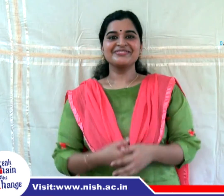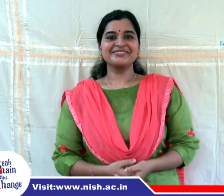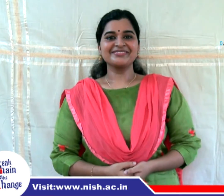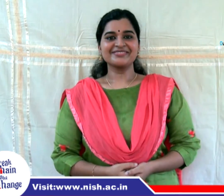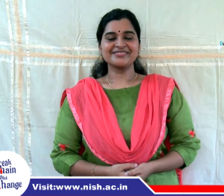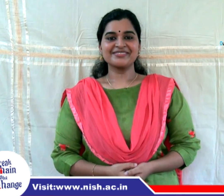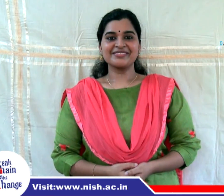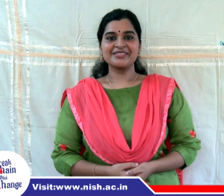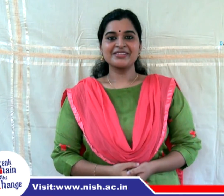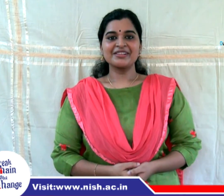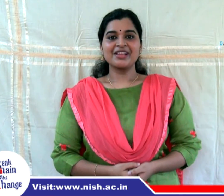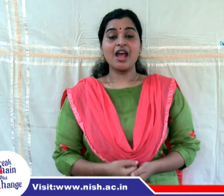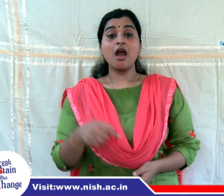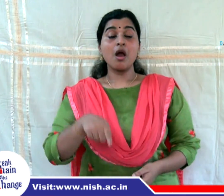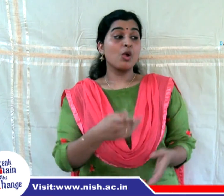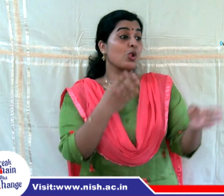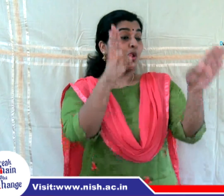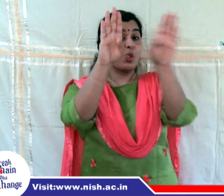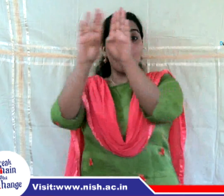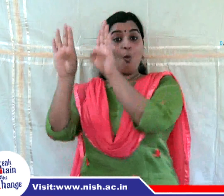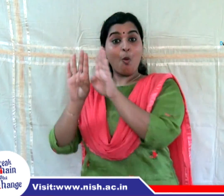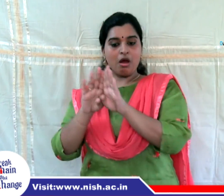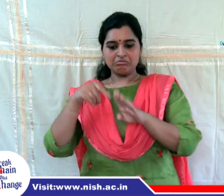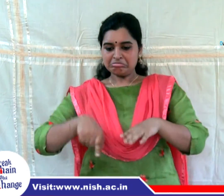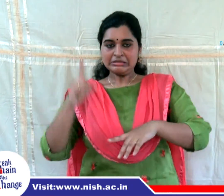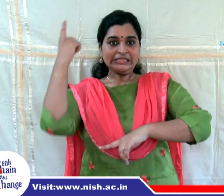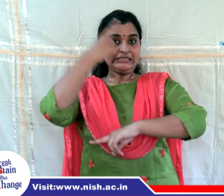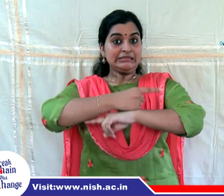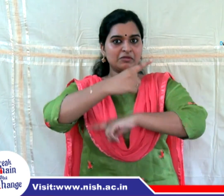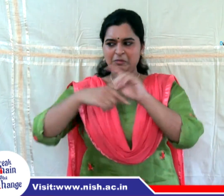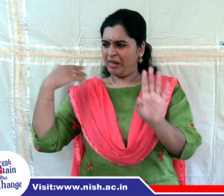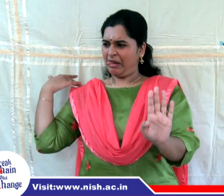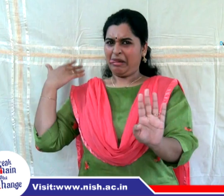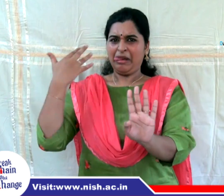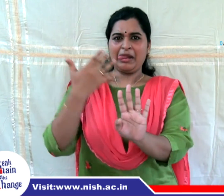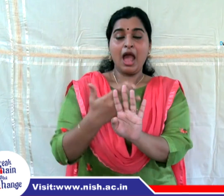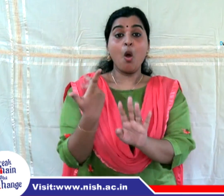ലോക്ക്ഡൗൺ ദിവസങ്ങളെക്കുറിച്ച് ഡയറി എഴുതുക തുടങ്ങി ഇഷ്ടമുള്ള കാര്യങ്ങളിൽ ഏർപ്പെടുക.